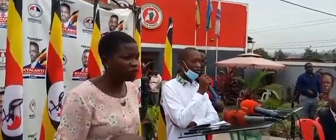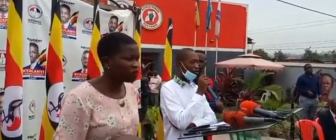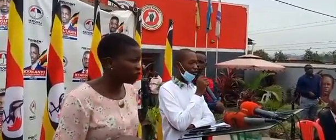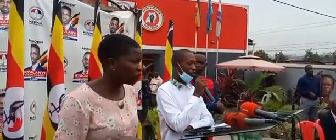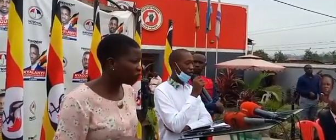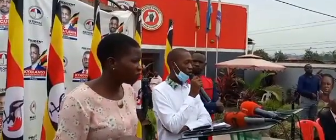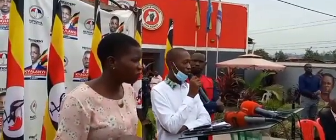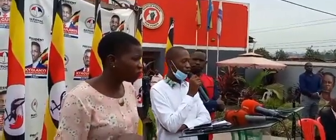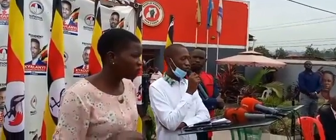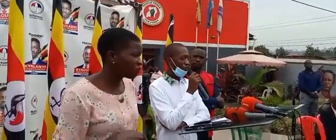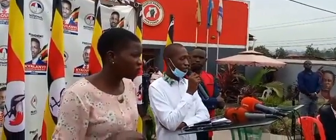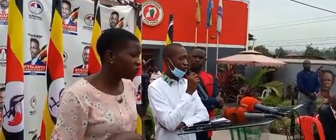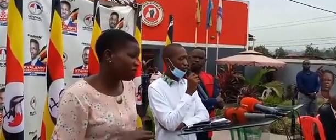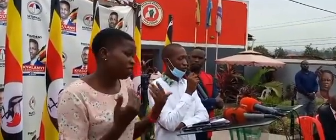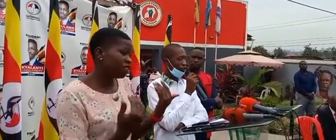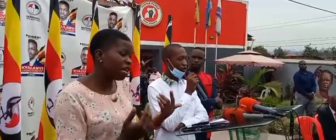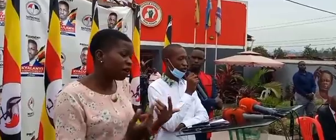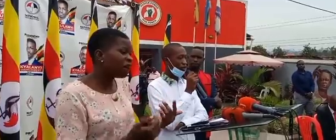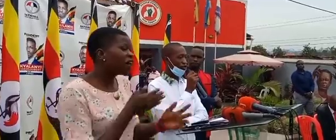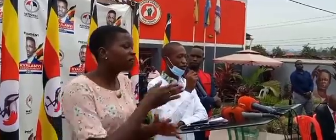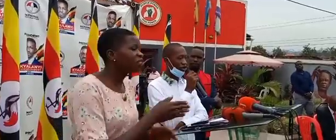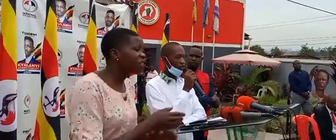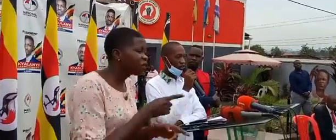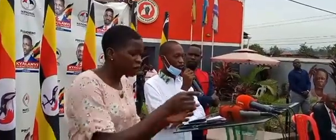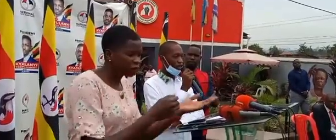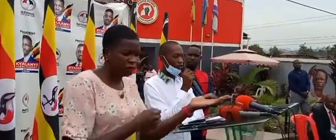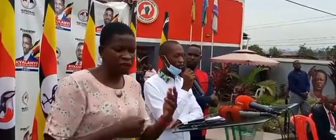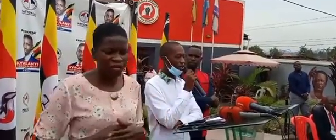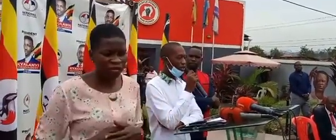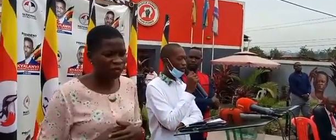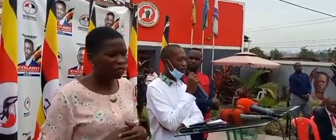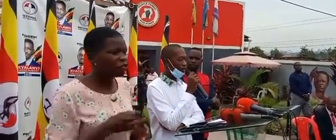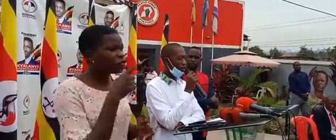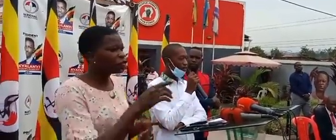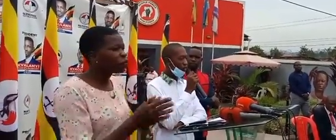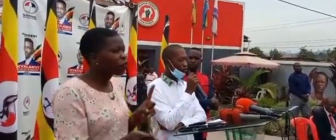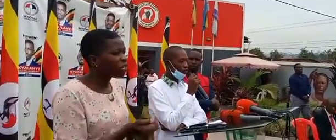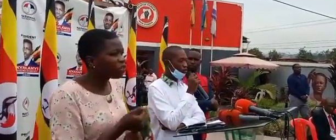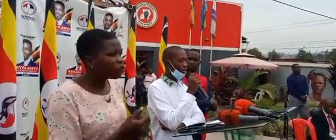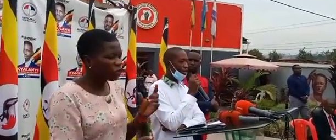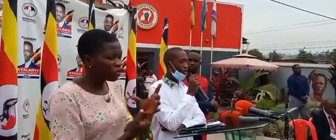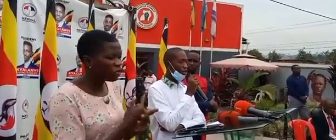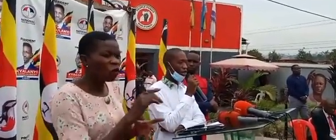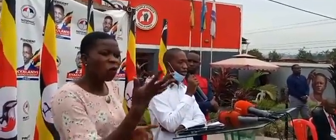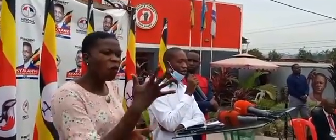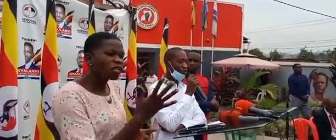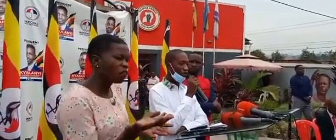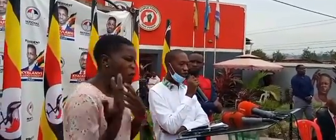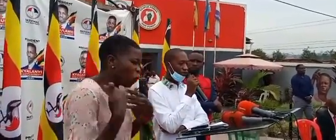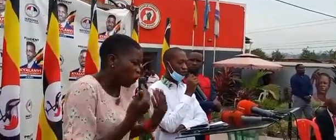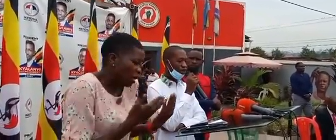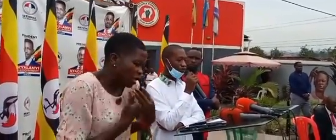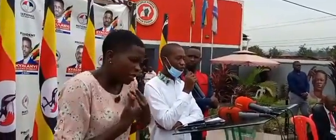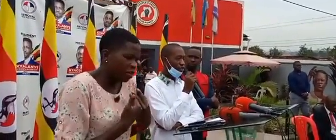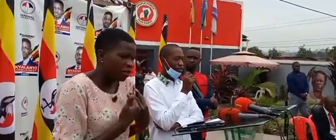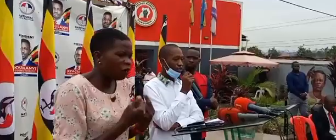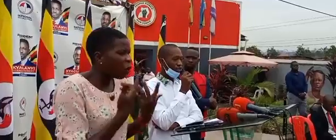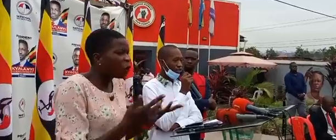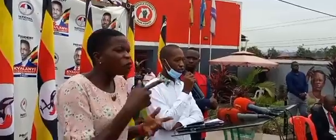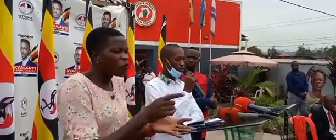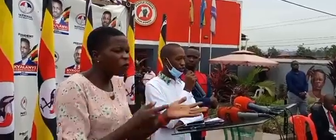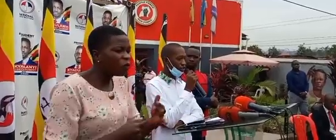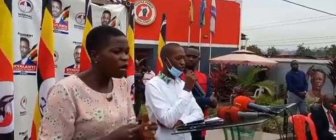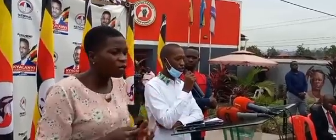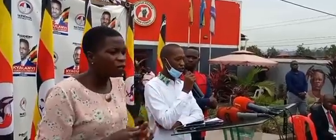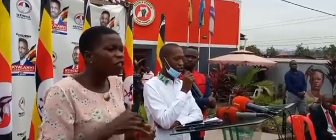teka ina mulimu kwe kakola so wovao omutu aveyo afunya kakisa afunya utuzi kwa naba agenda veyo mga mchafu